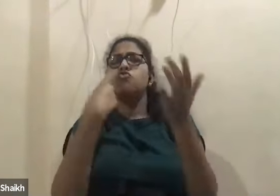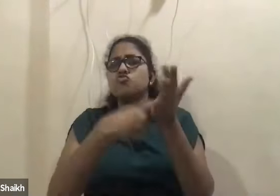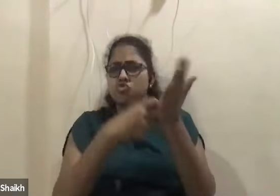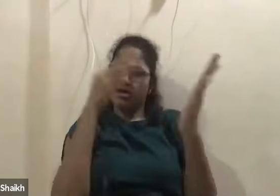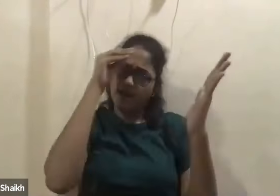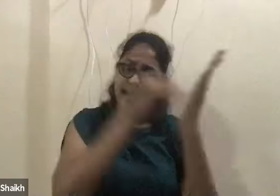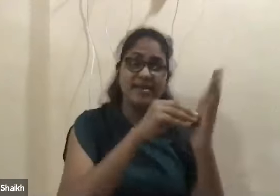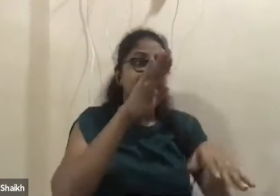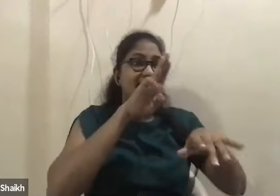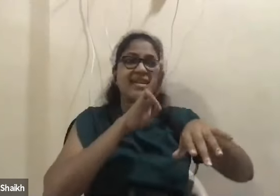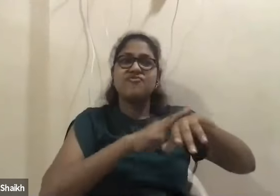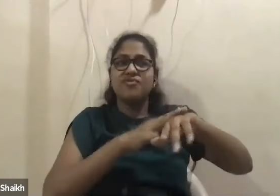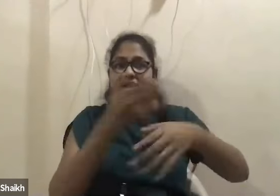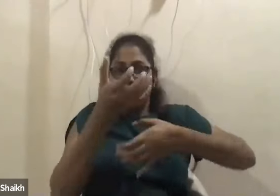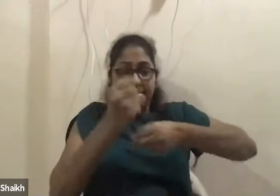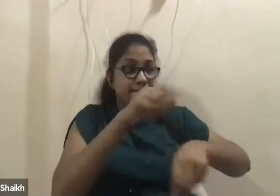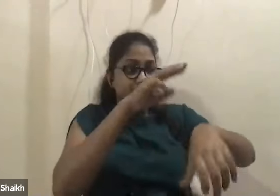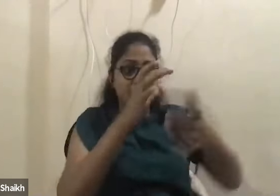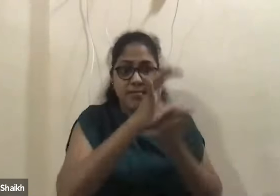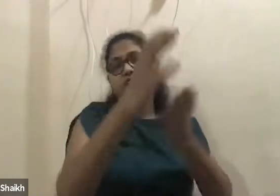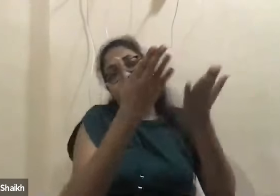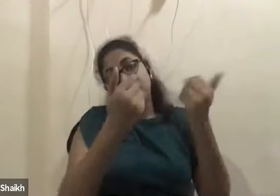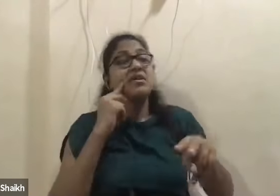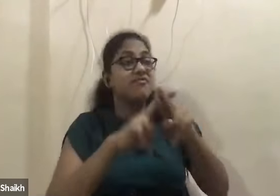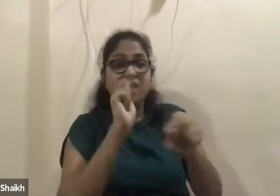that the trustee can be removed अगर वो ठीक से काम नहीं.